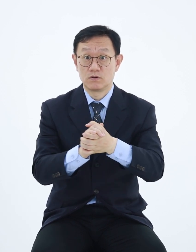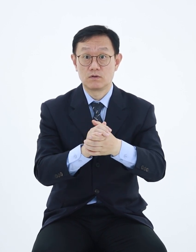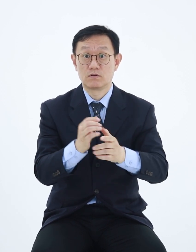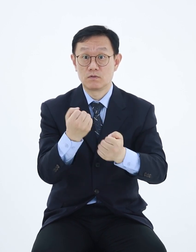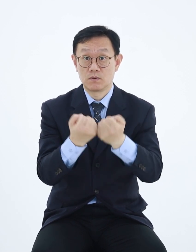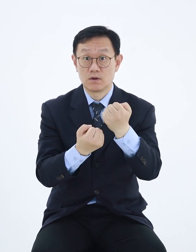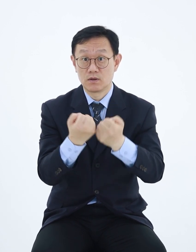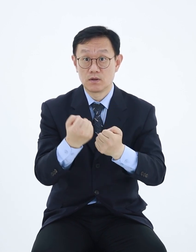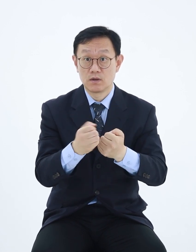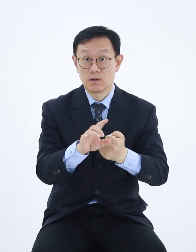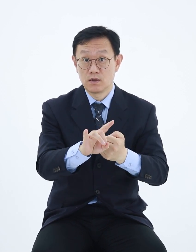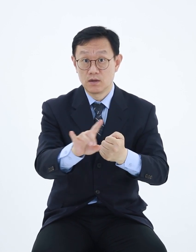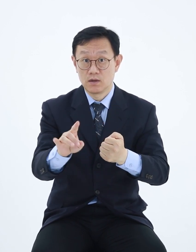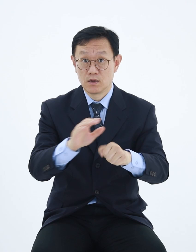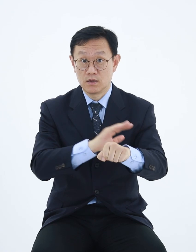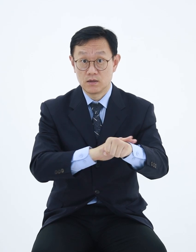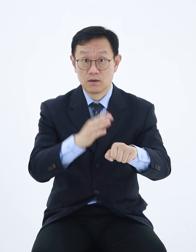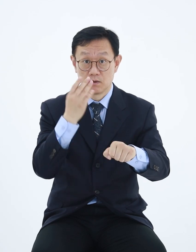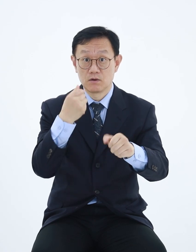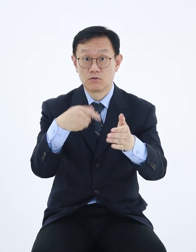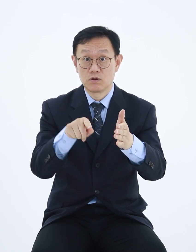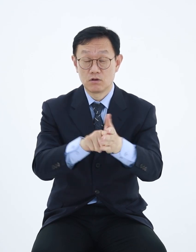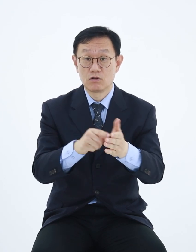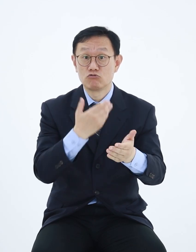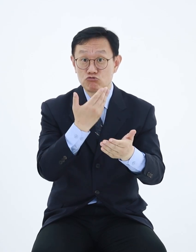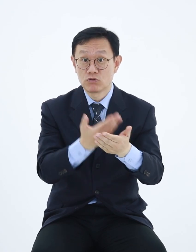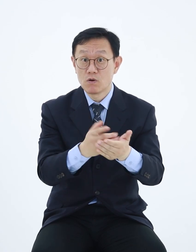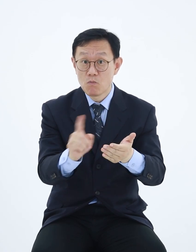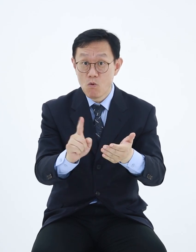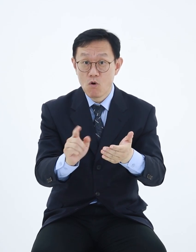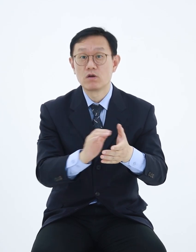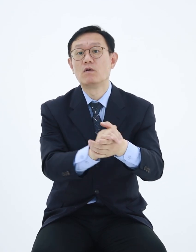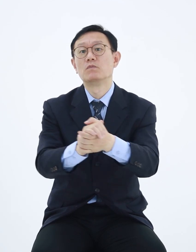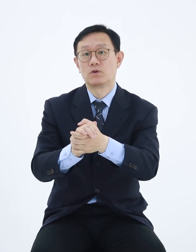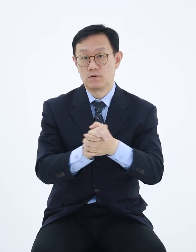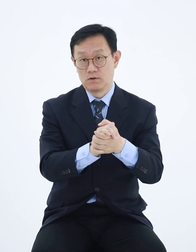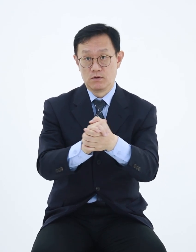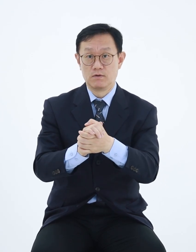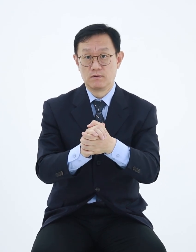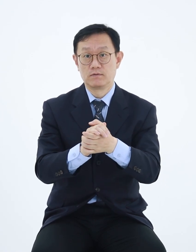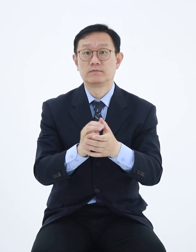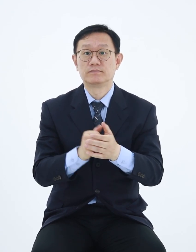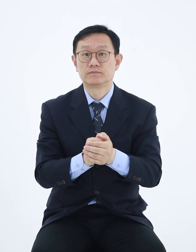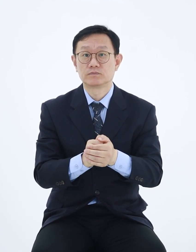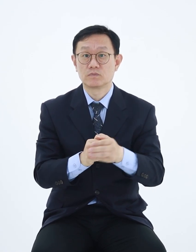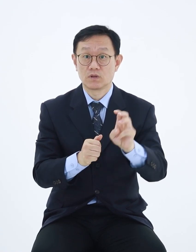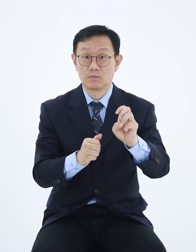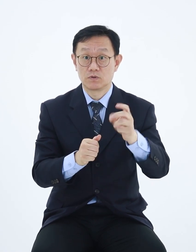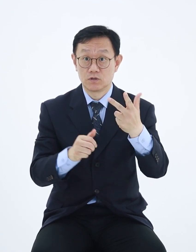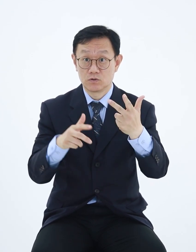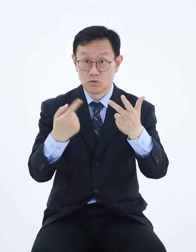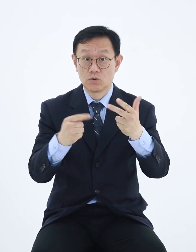당사국에 잘 뿌리내리기 위해 무엇보다 협력이 중요하다고 강조했습니다. 제37조도 이와 유사한